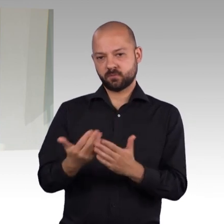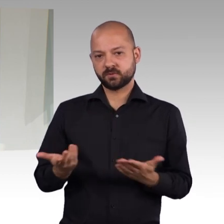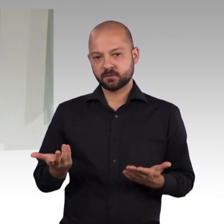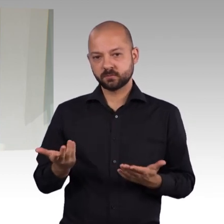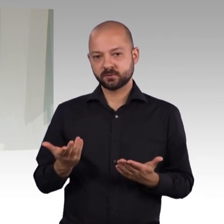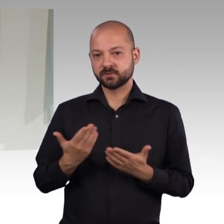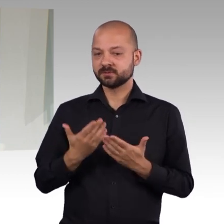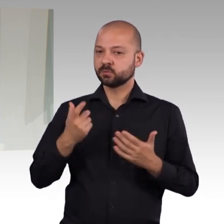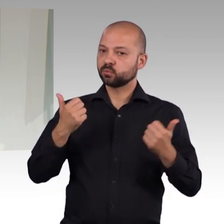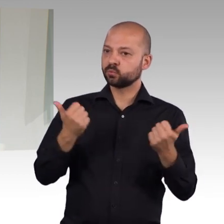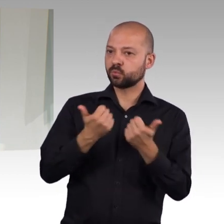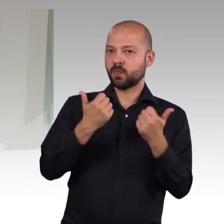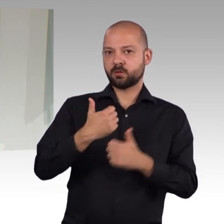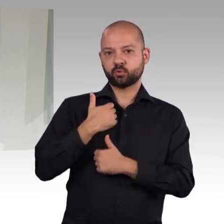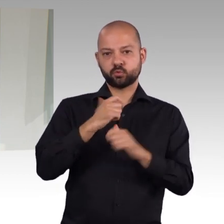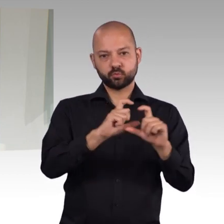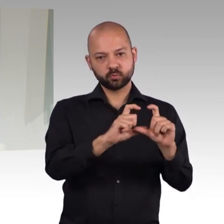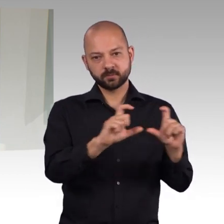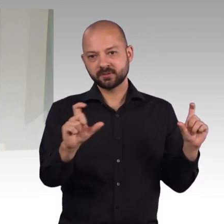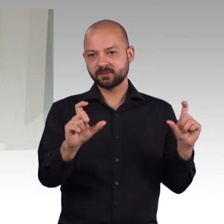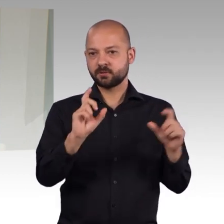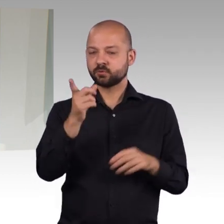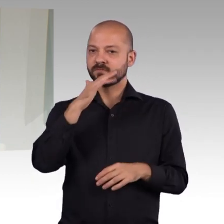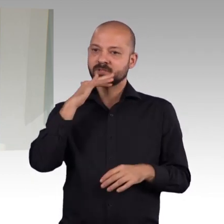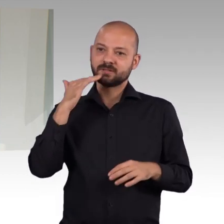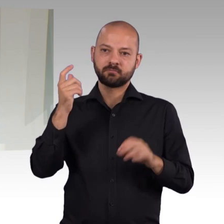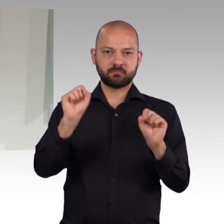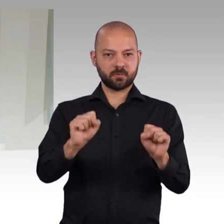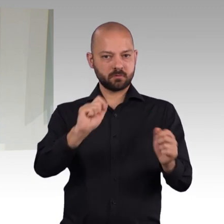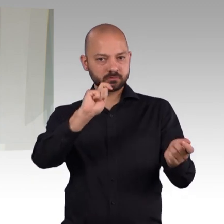der Leyen, hat vieles, vieles richtig gemacht.